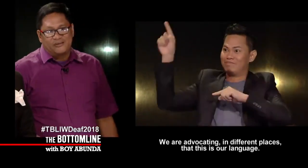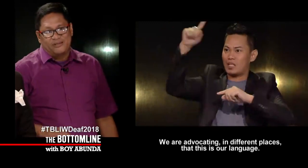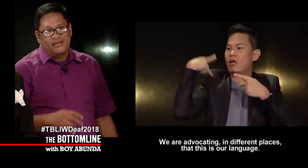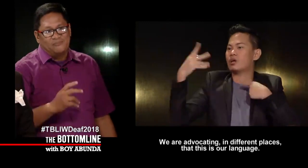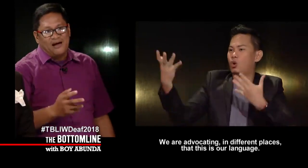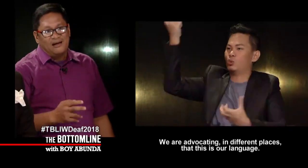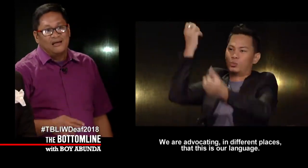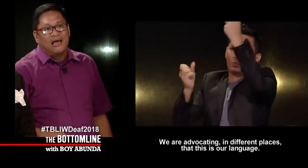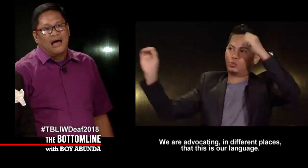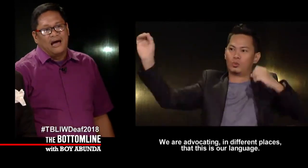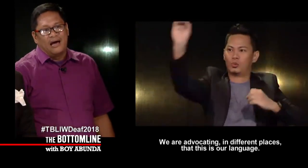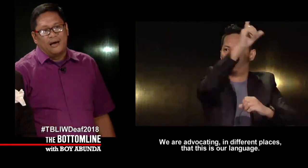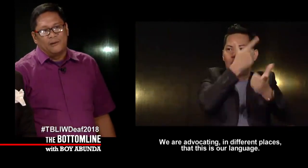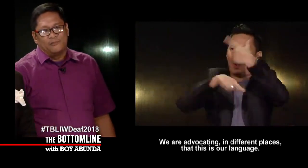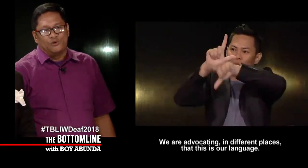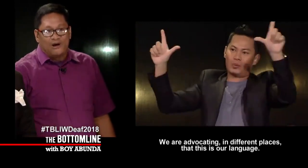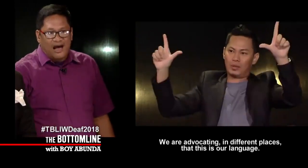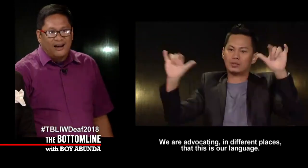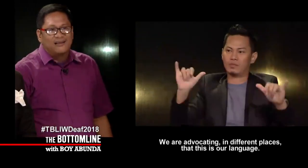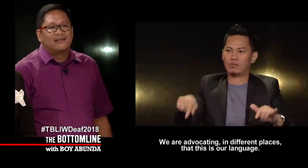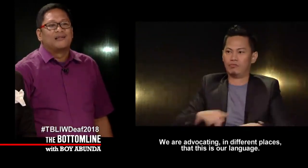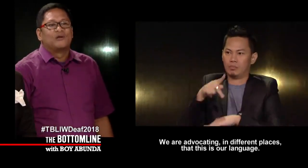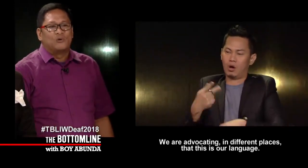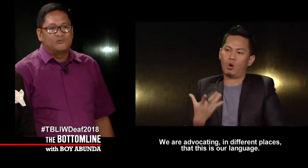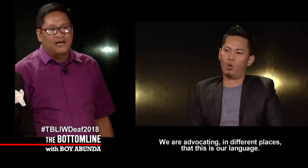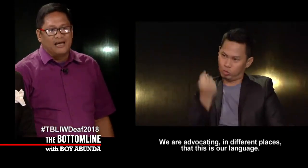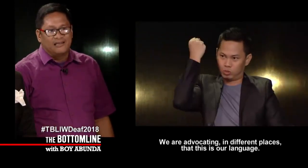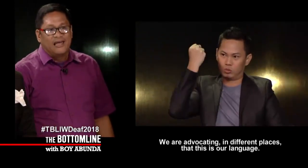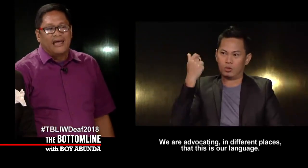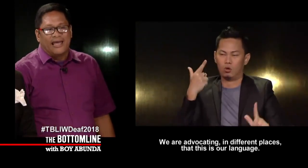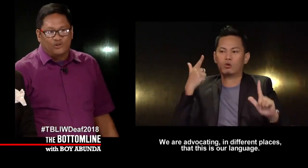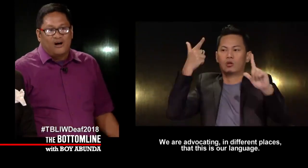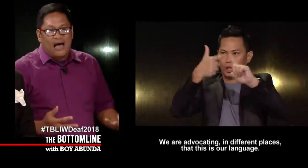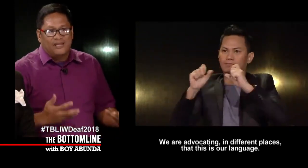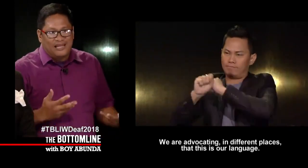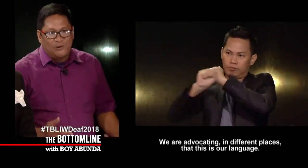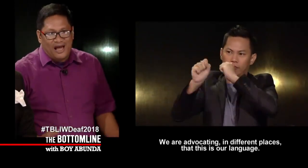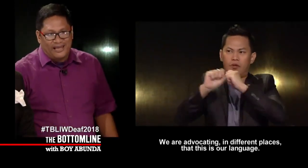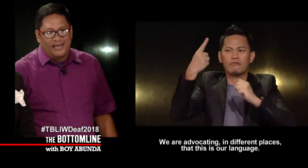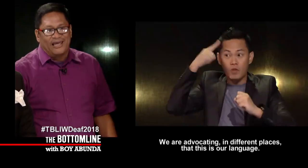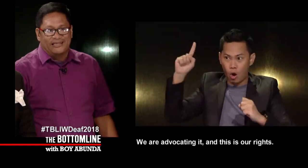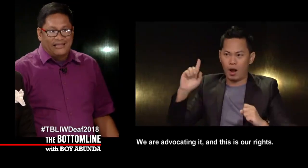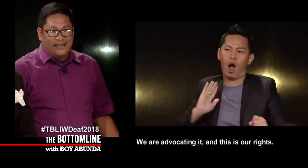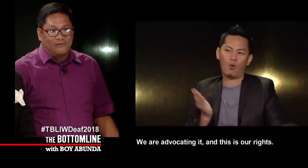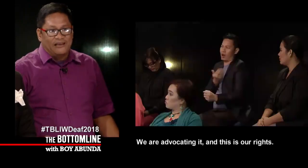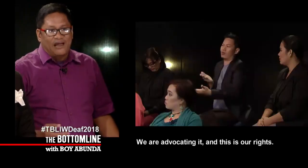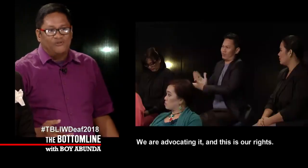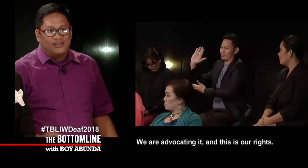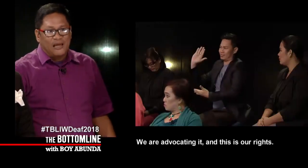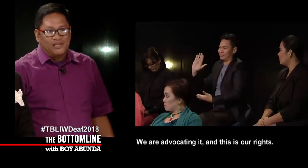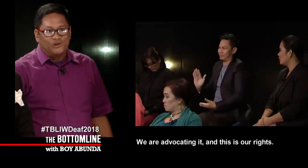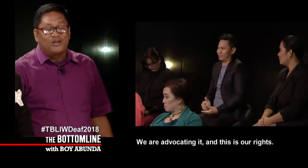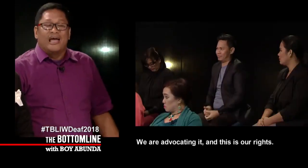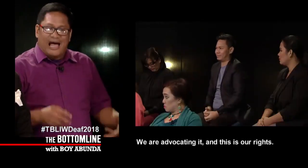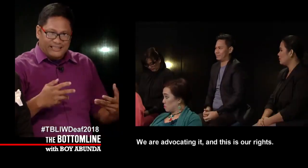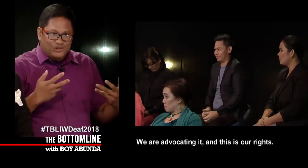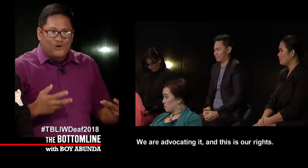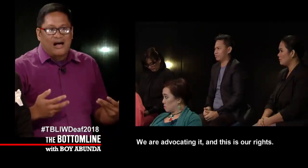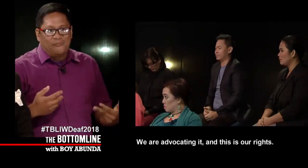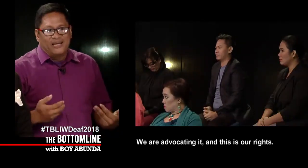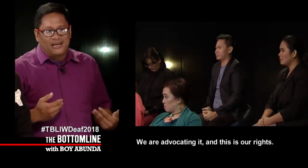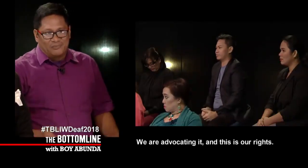siya sa iba't ibang lugar kung saan ito ang aming lengguwahe. At ina-advocate namin to